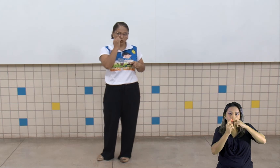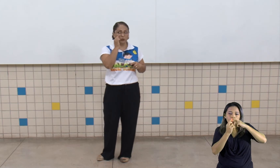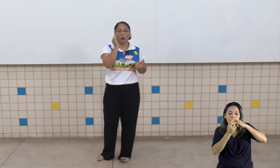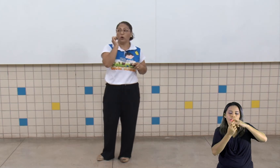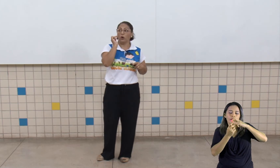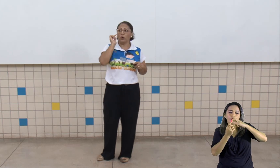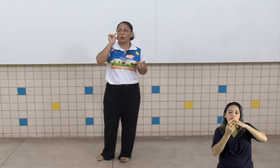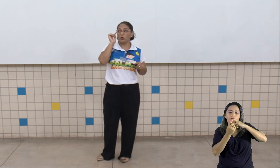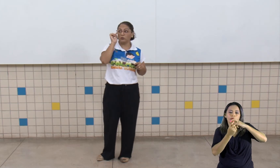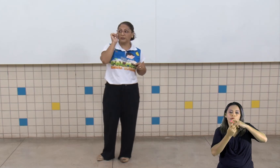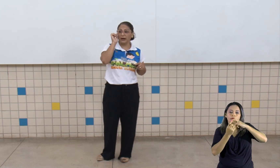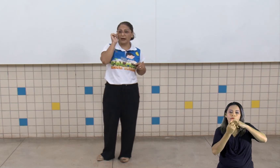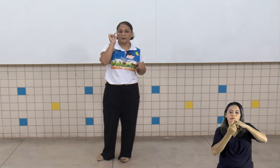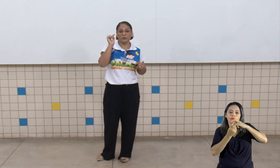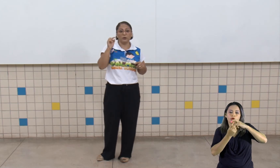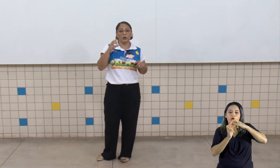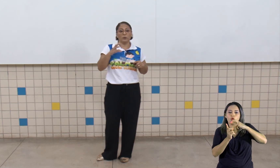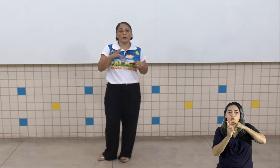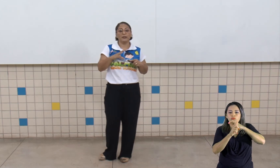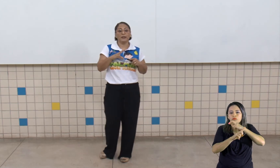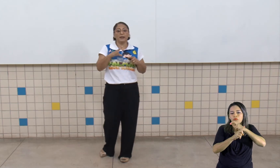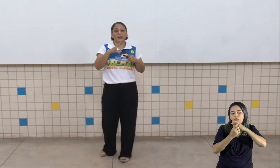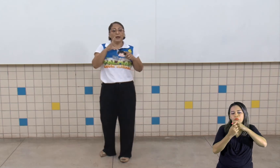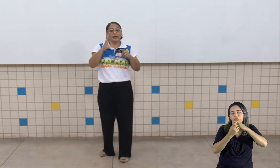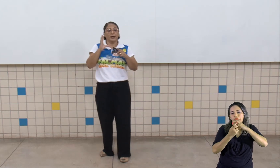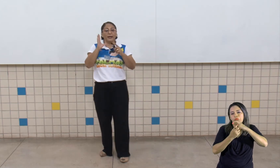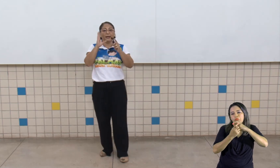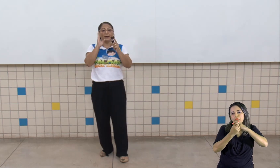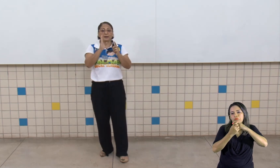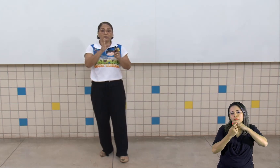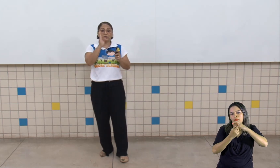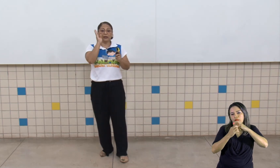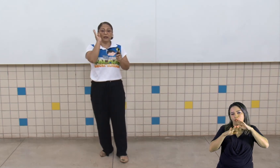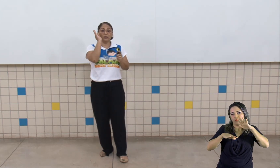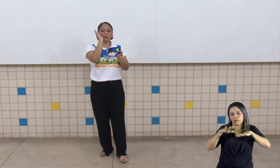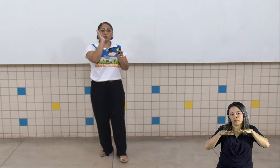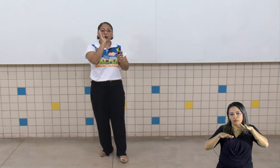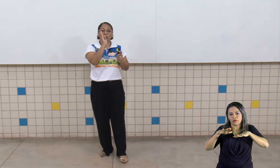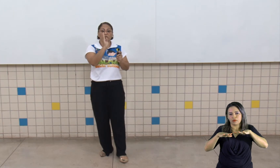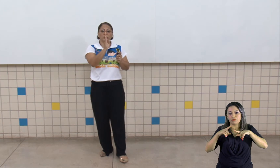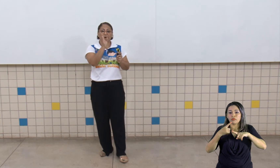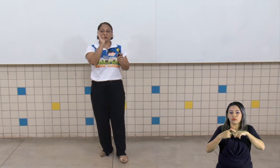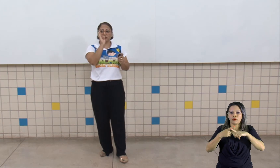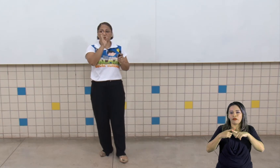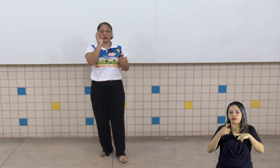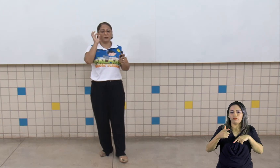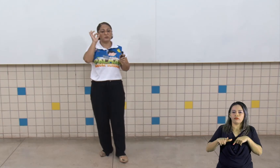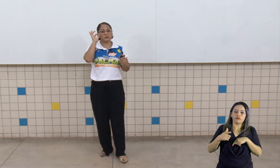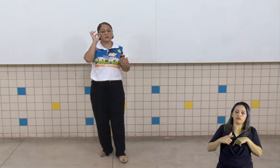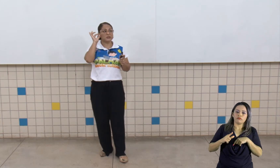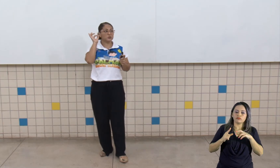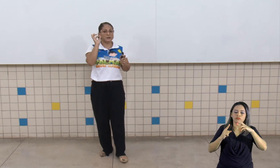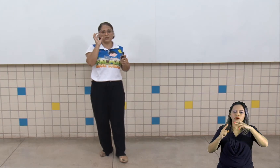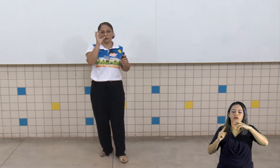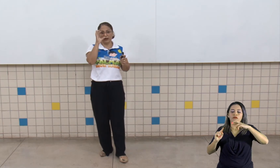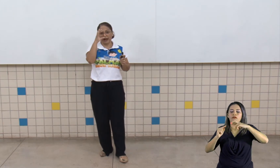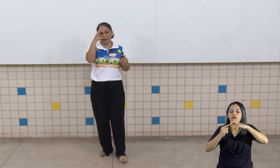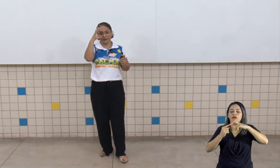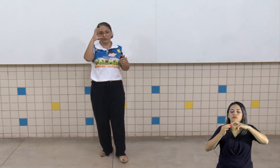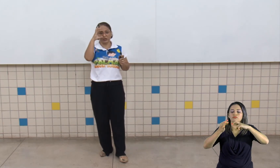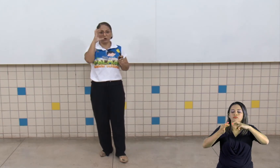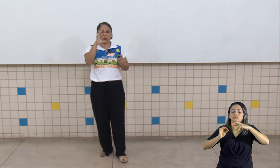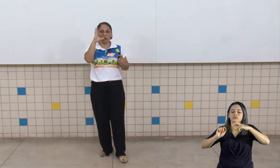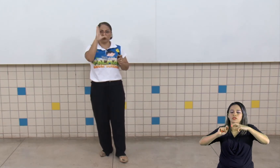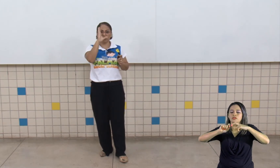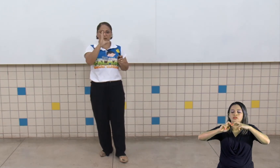do olho, ou o contrário, porque ele não tem uma quantidade de nervo suficiente para segurar,